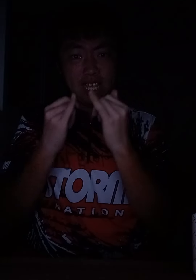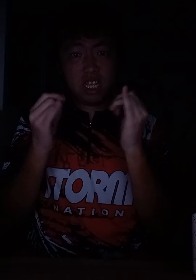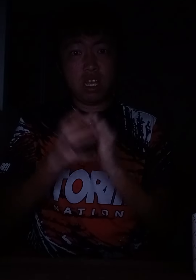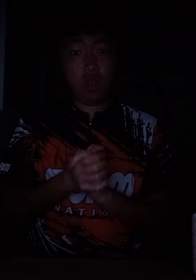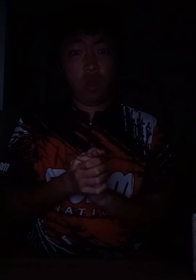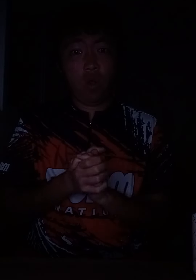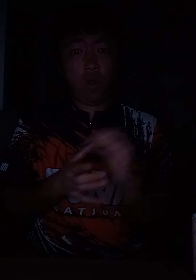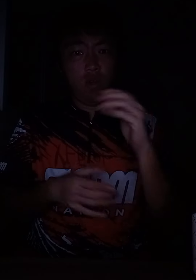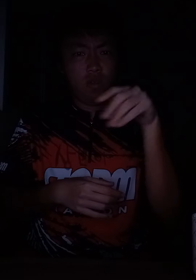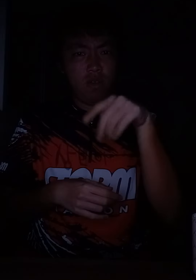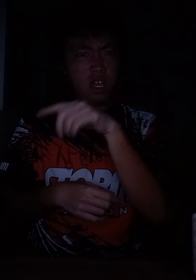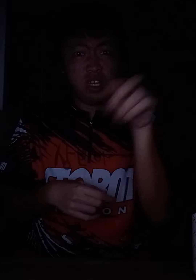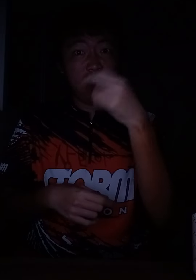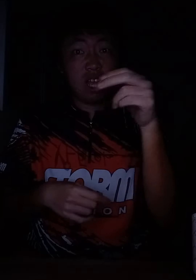갑자기 다른 승객을 향해서 달려갑니다.